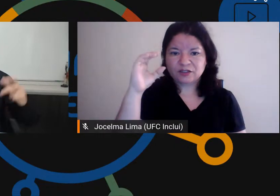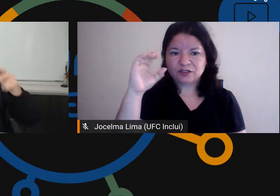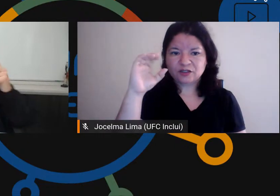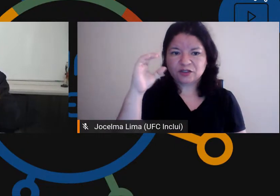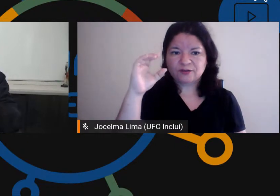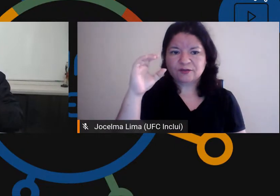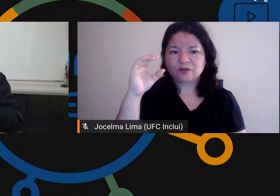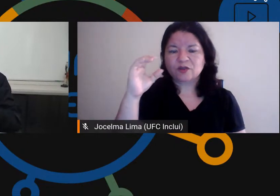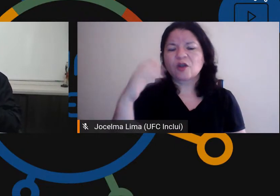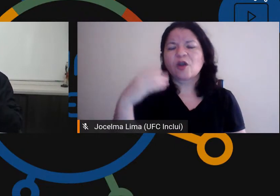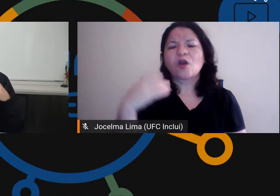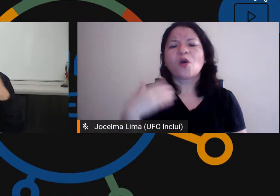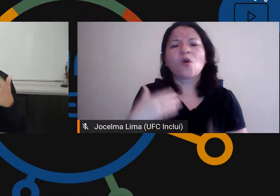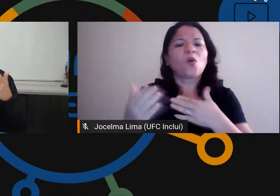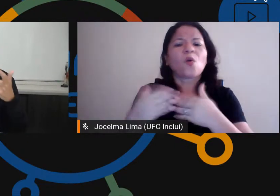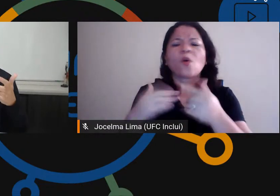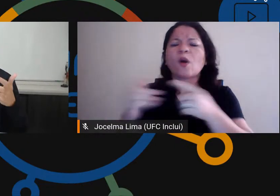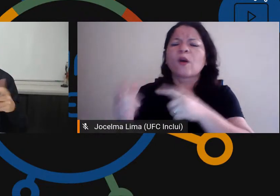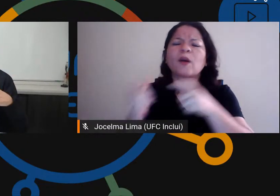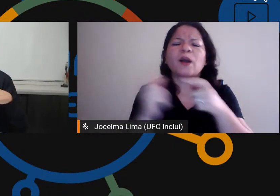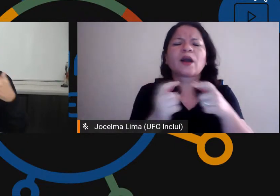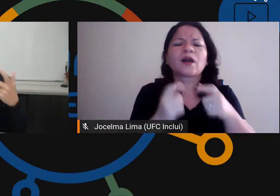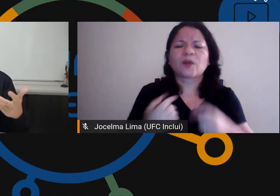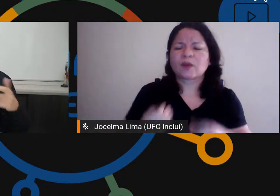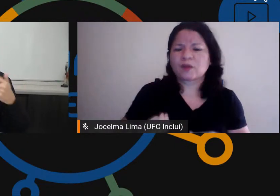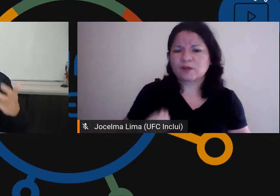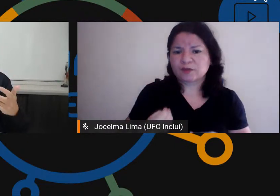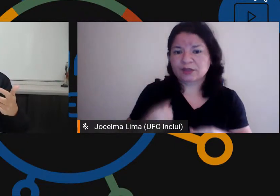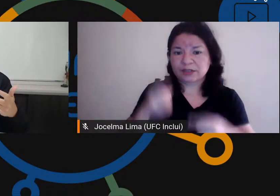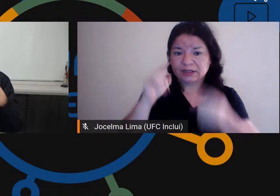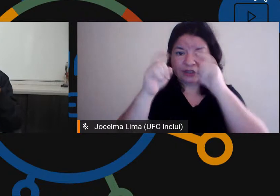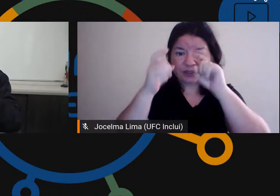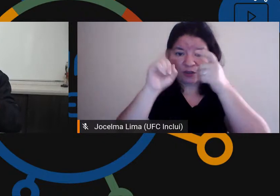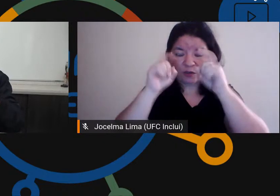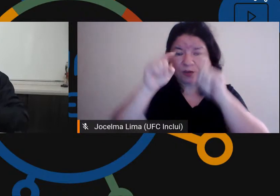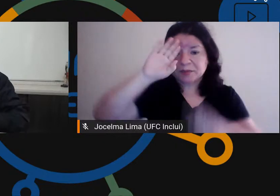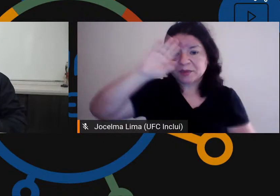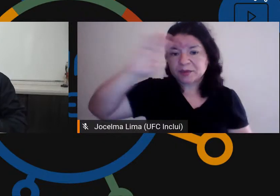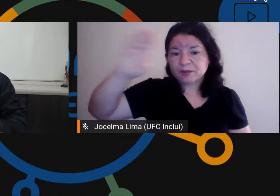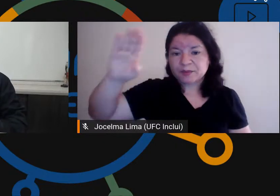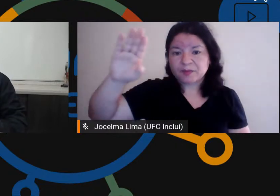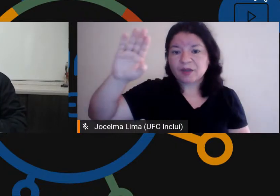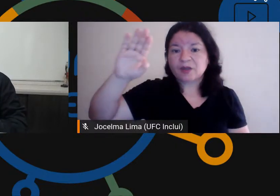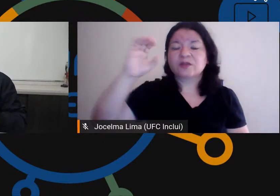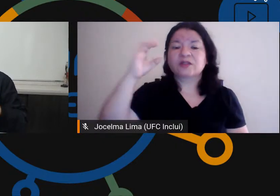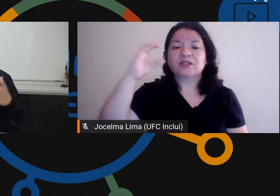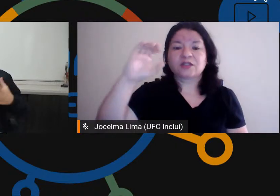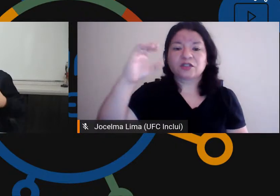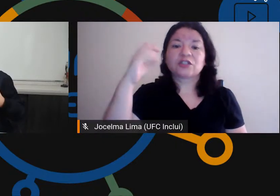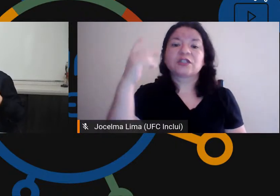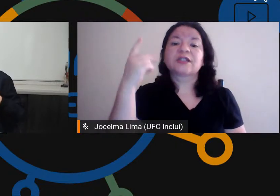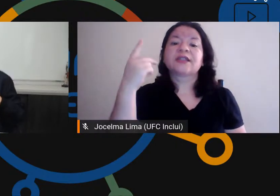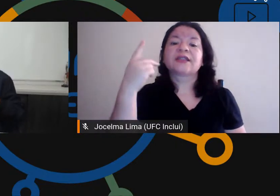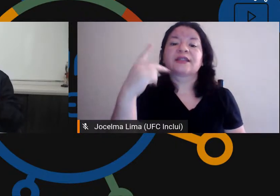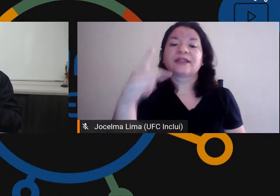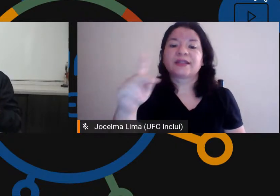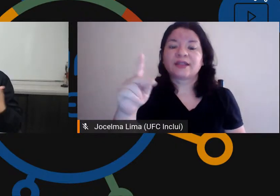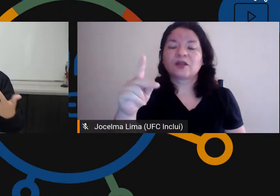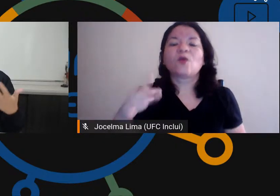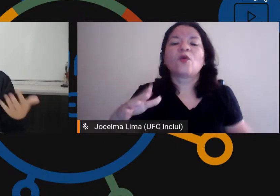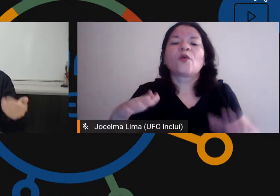importa onde você esteja, você está discutindo com os principais cientistas da tua especialidade, né? Qual é o problema